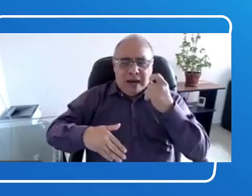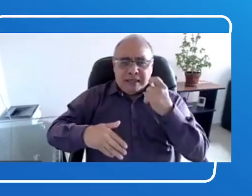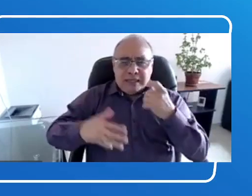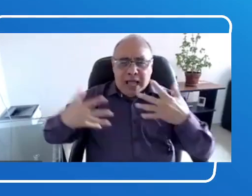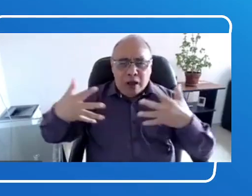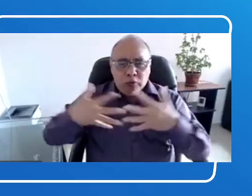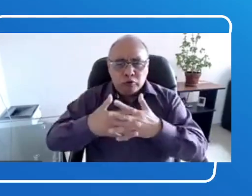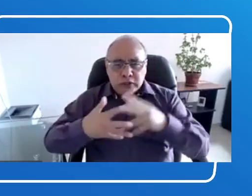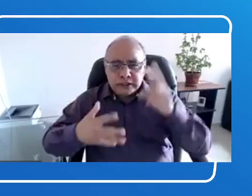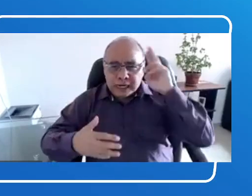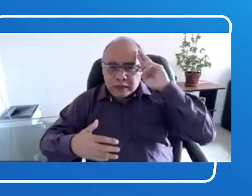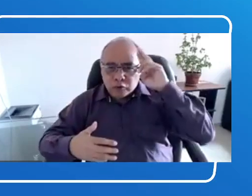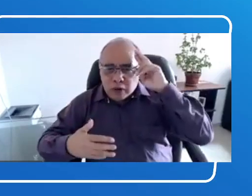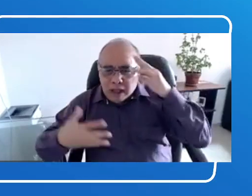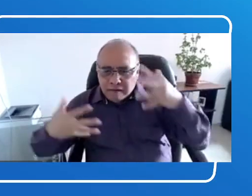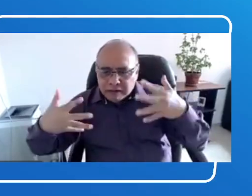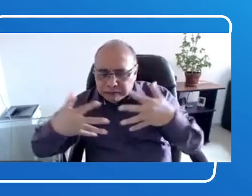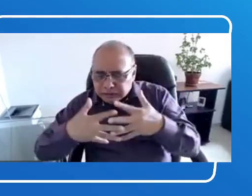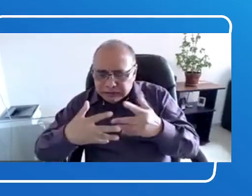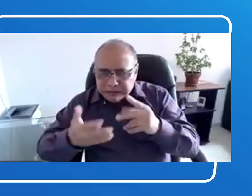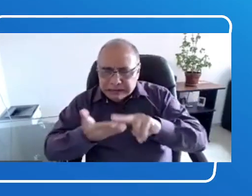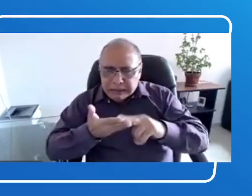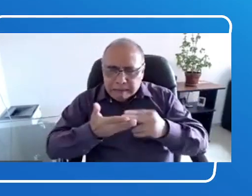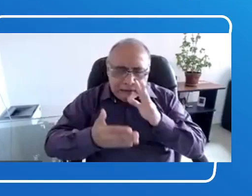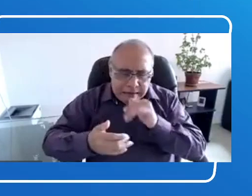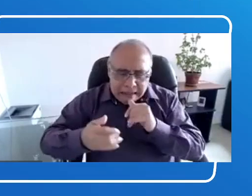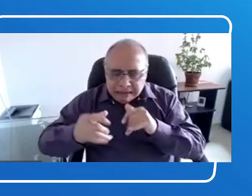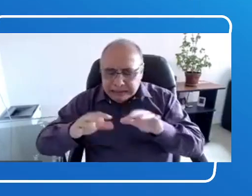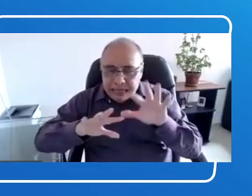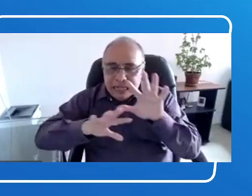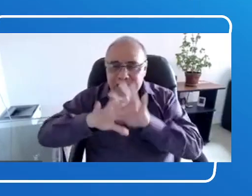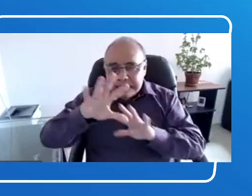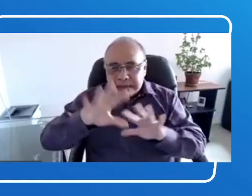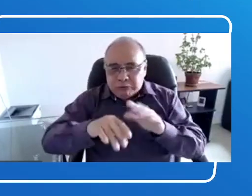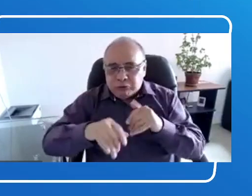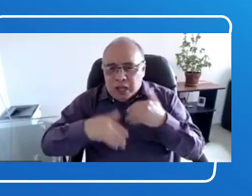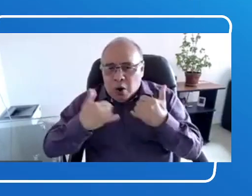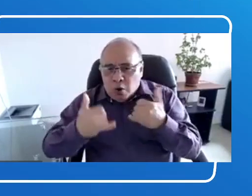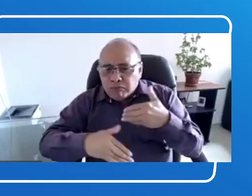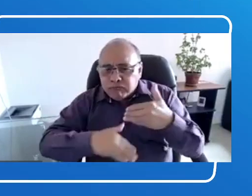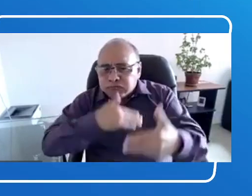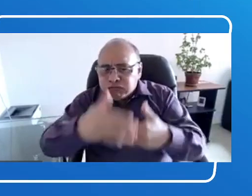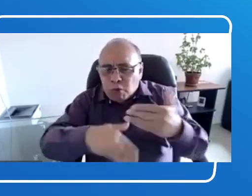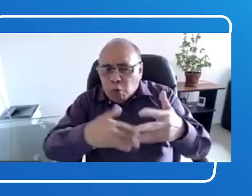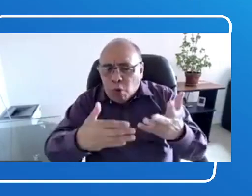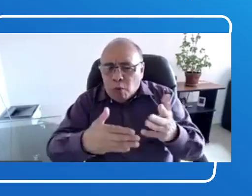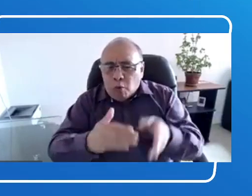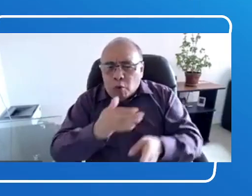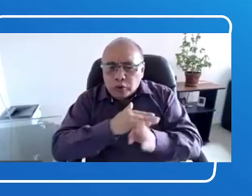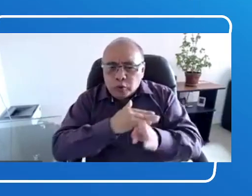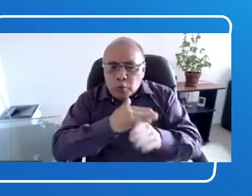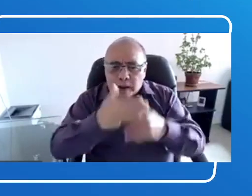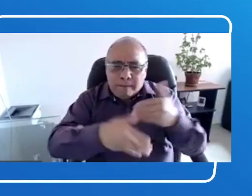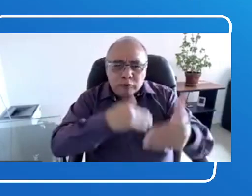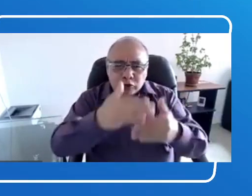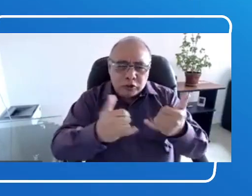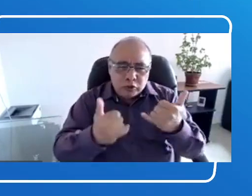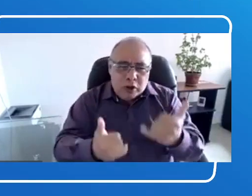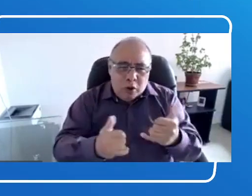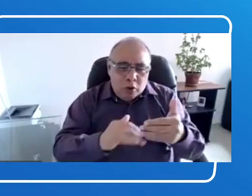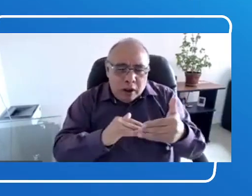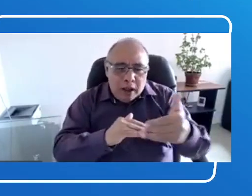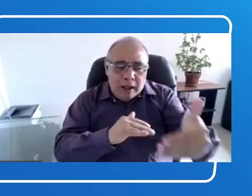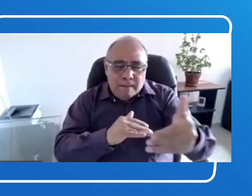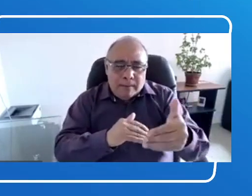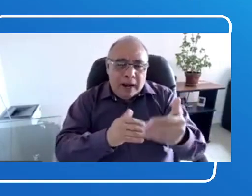personas sordas presentaron esa confusión acerca de pues, cómo se debe hacer y tal vez de ajustes razonables que todavía no se habían